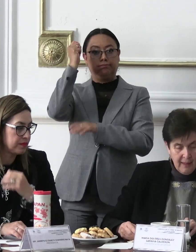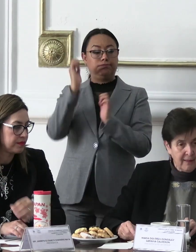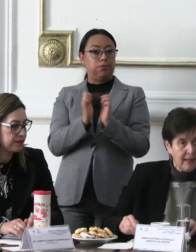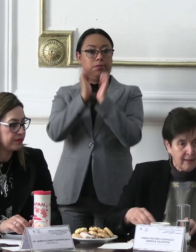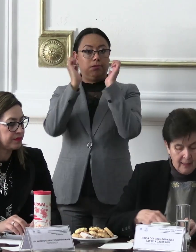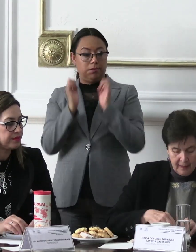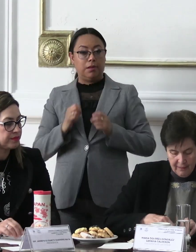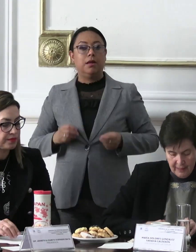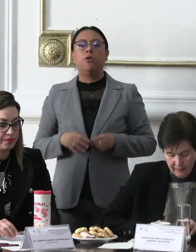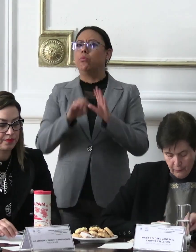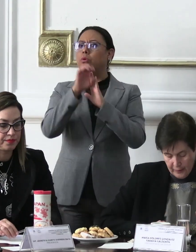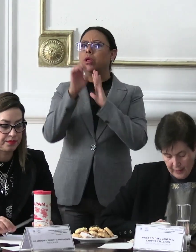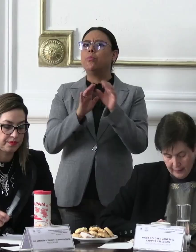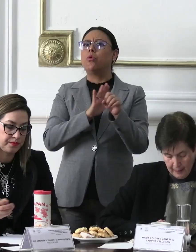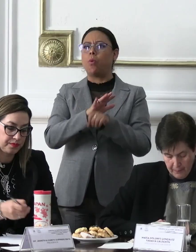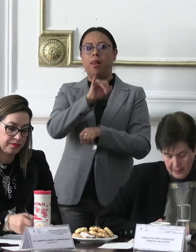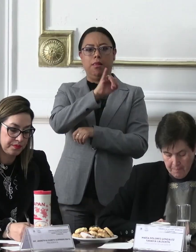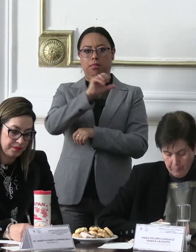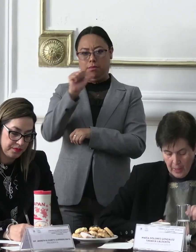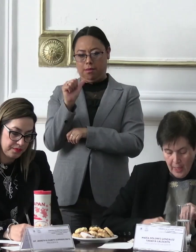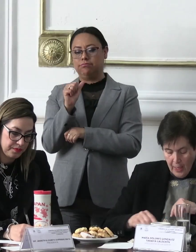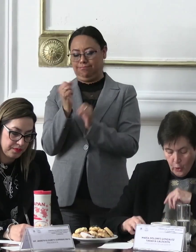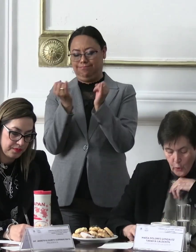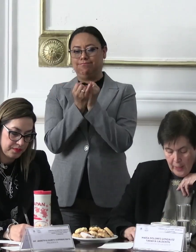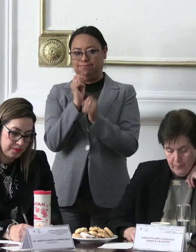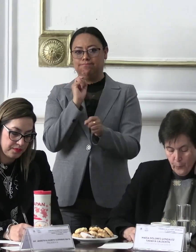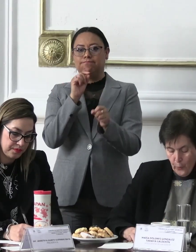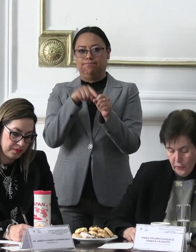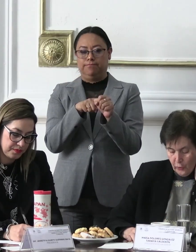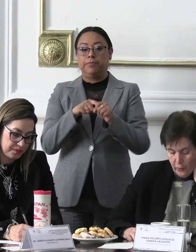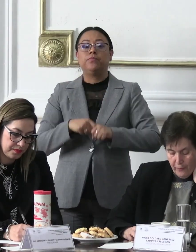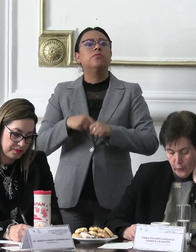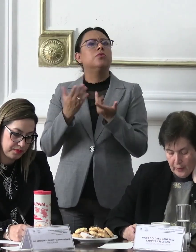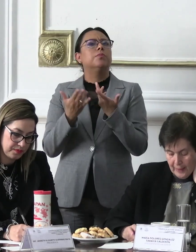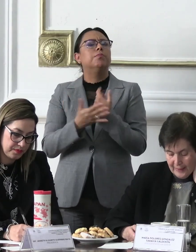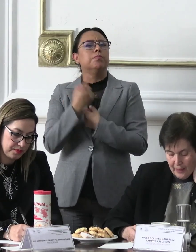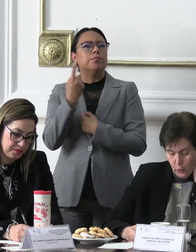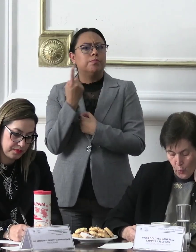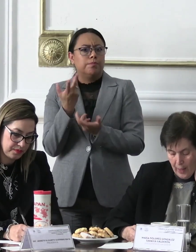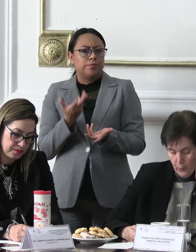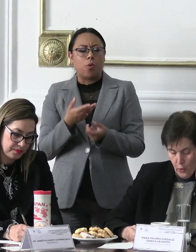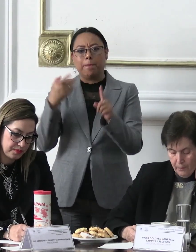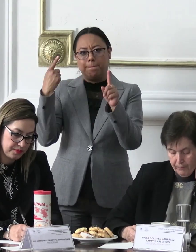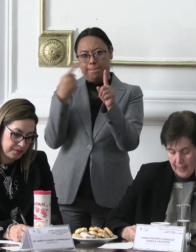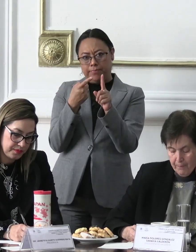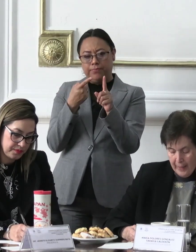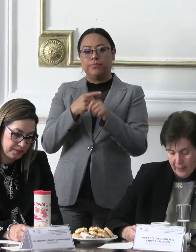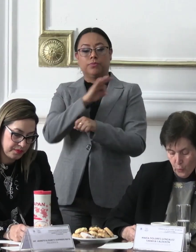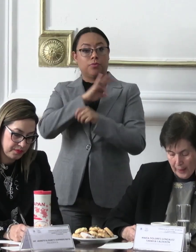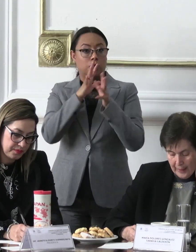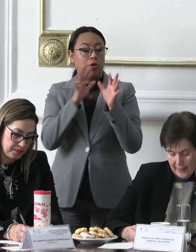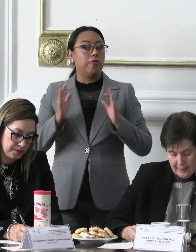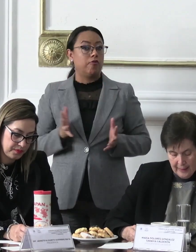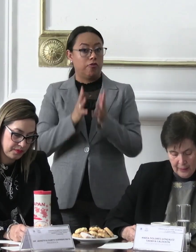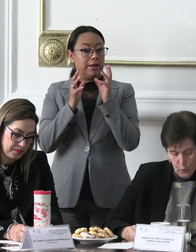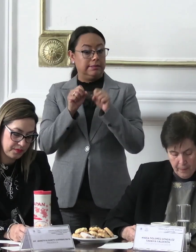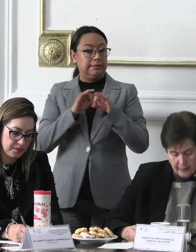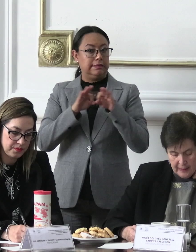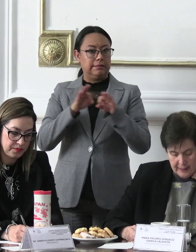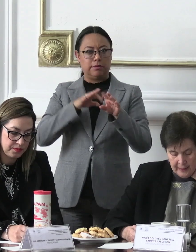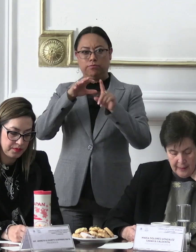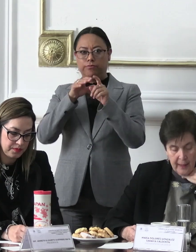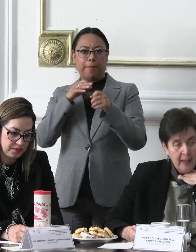entre ellas la inteligencia artificial también, con el propósito de fortalecer su labor, ampliar su alcance